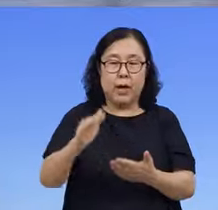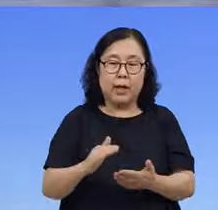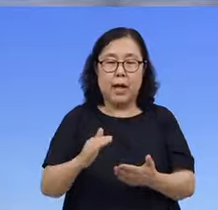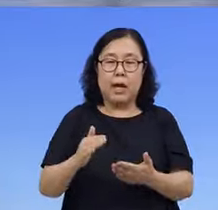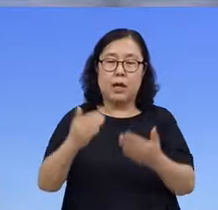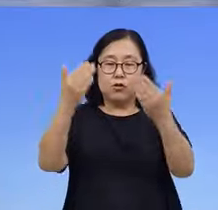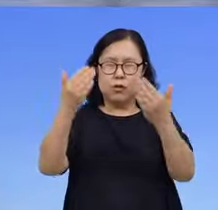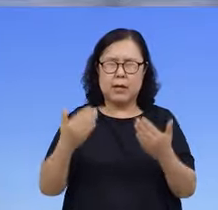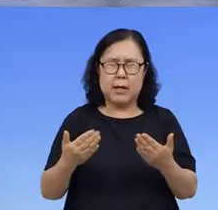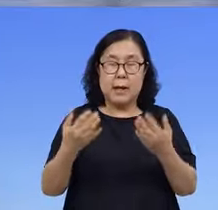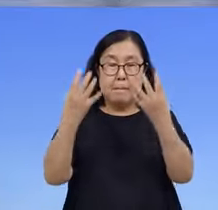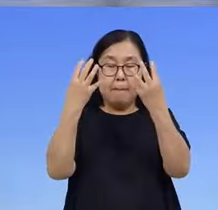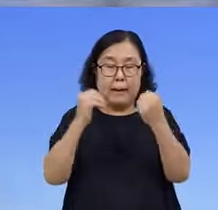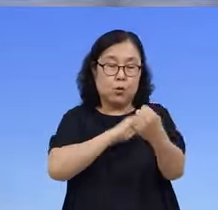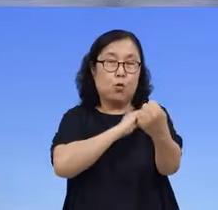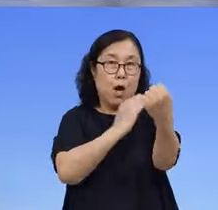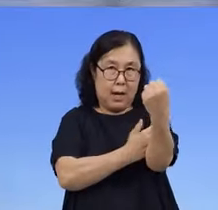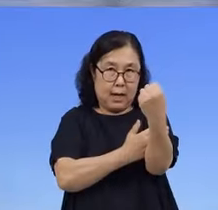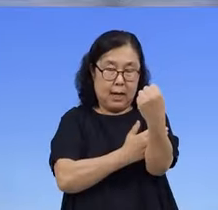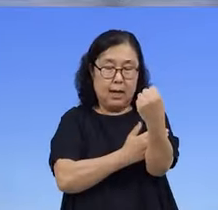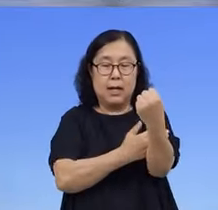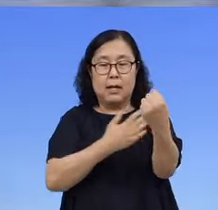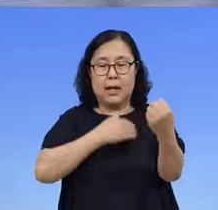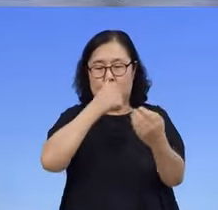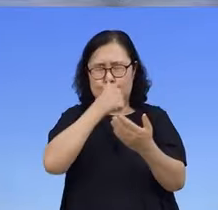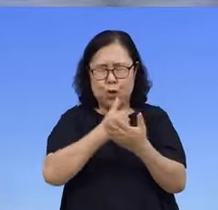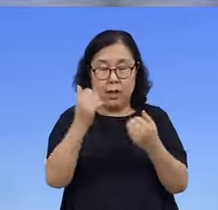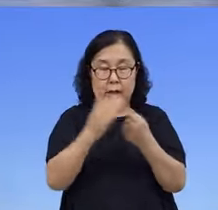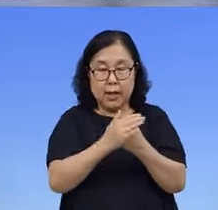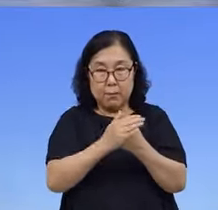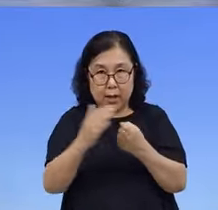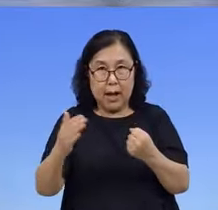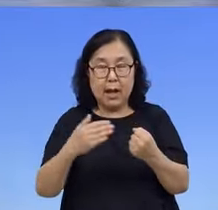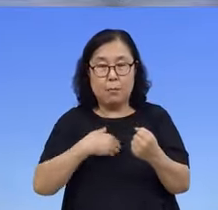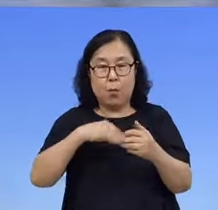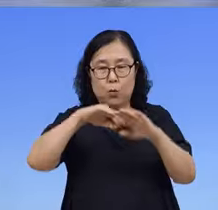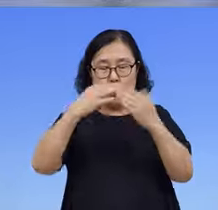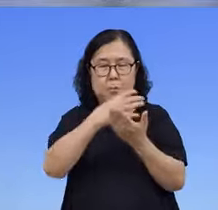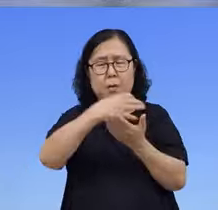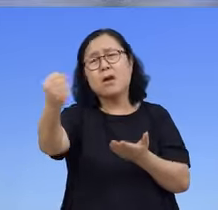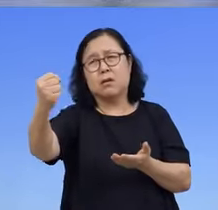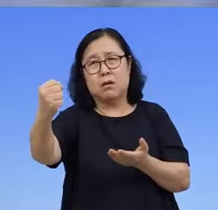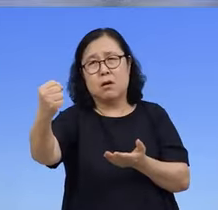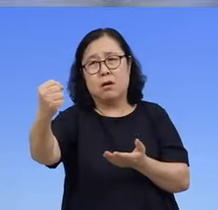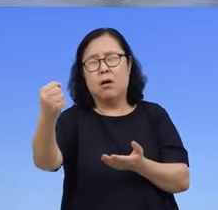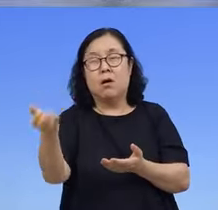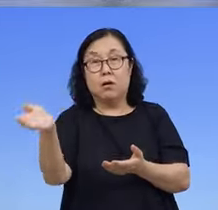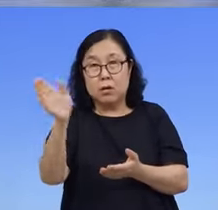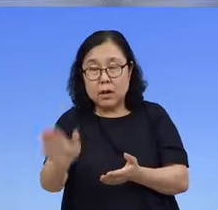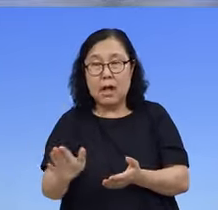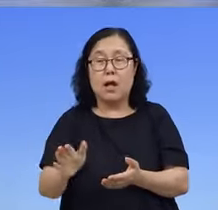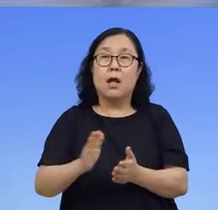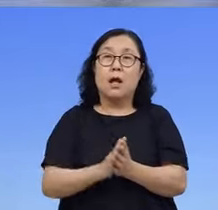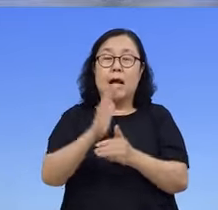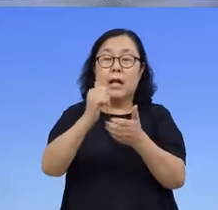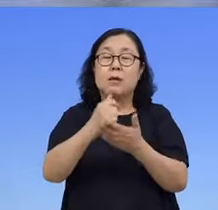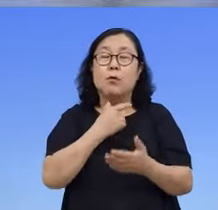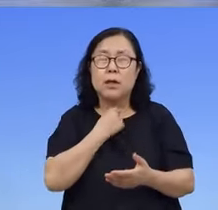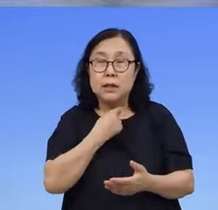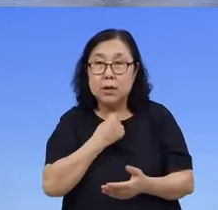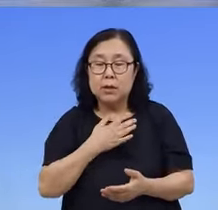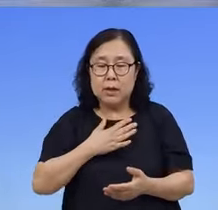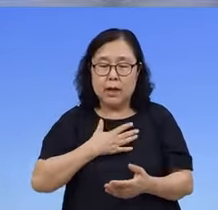우리에게 주신 그 수많은 것들을 우리의 타락으로 다 빼앗겨 버렸는데, 하나님이 하시는 일은 원래